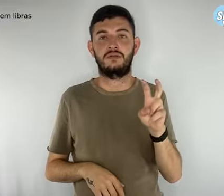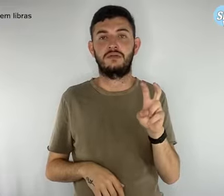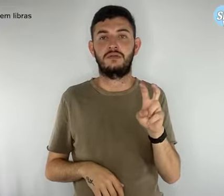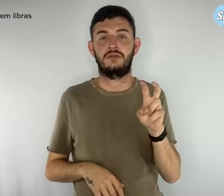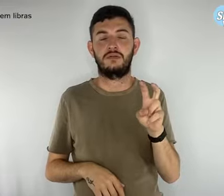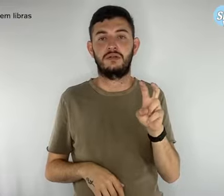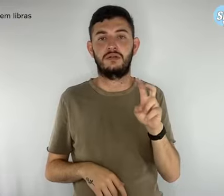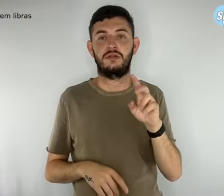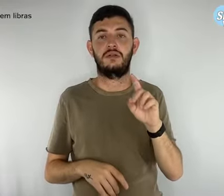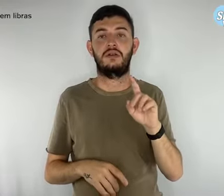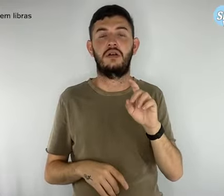66.209.385,